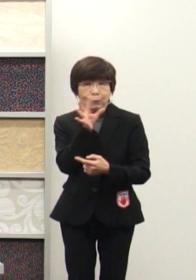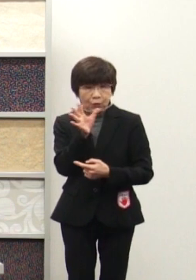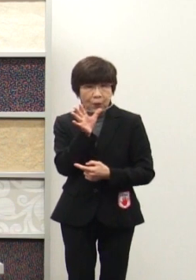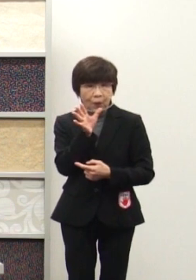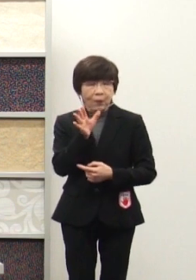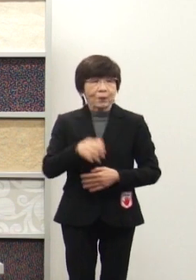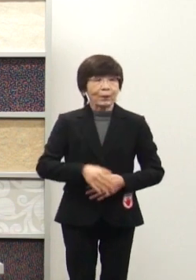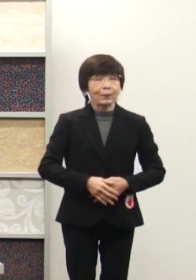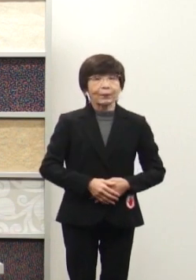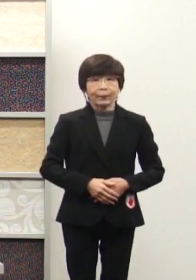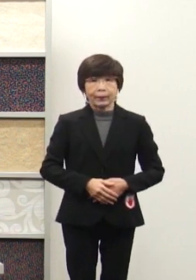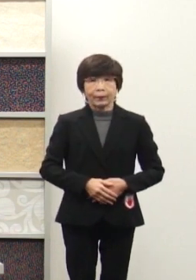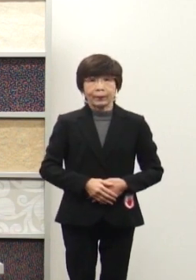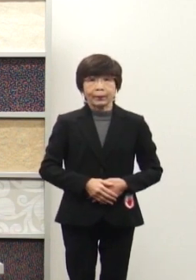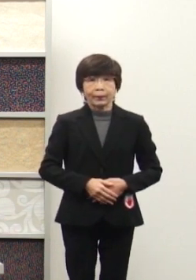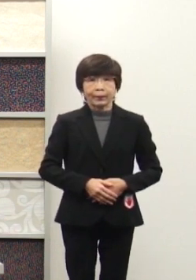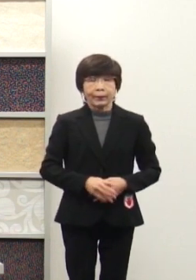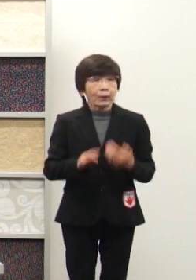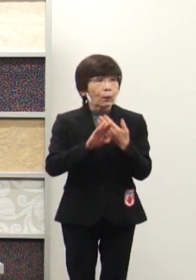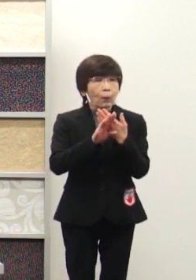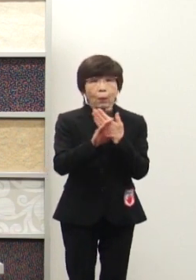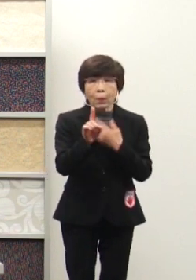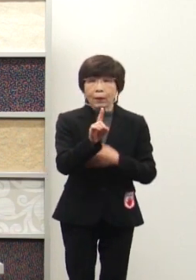はい、他いかがでしょうか。